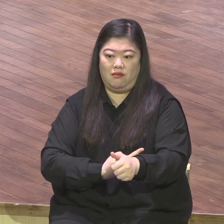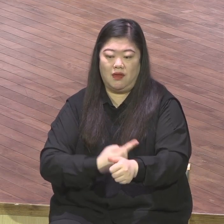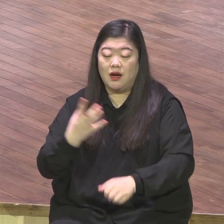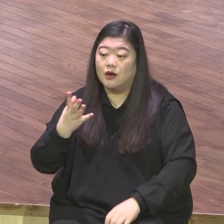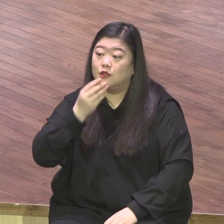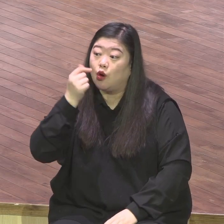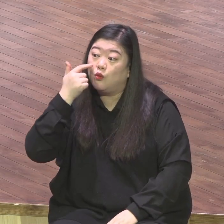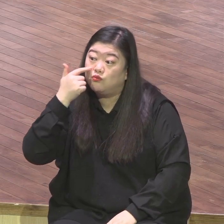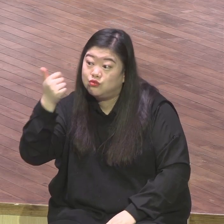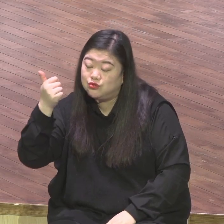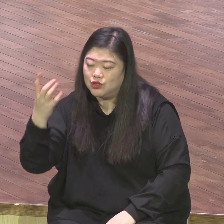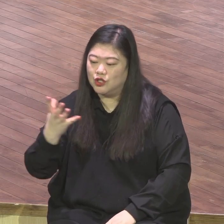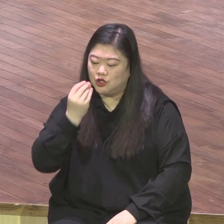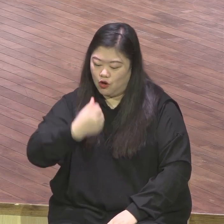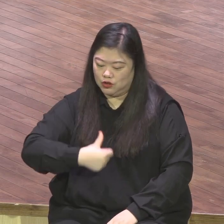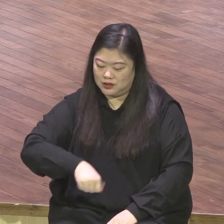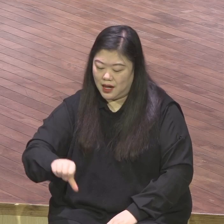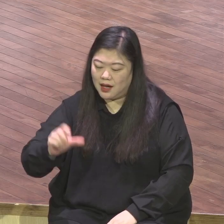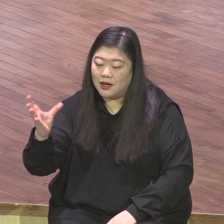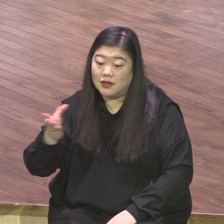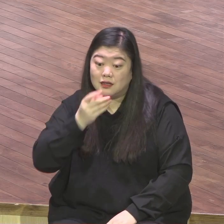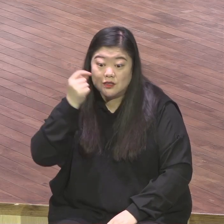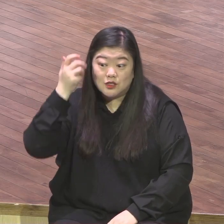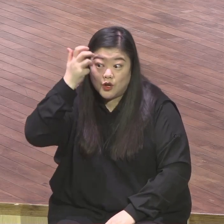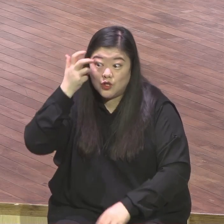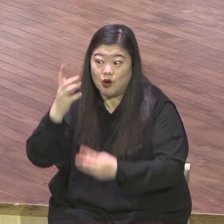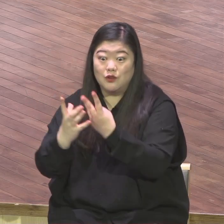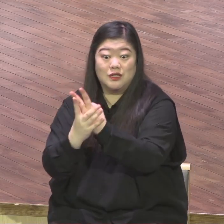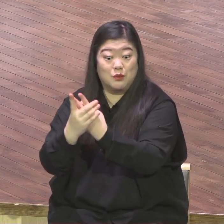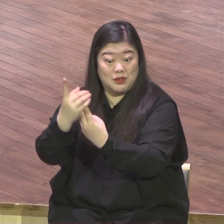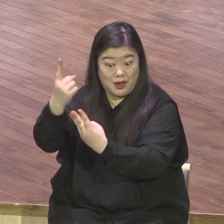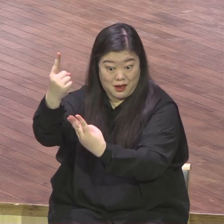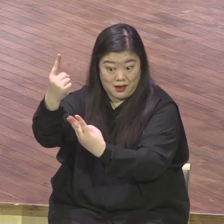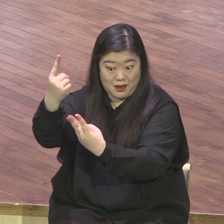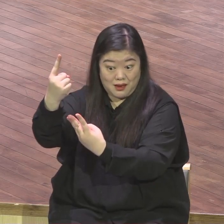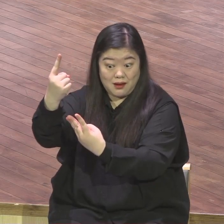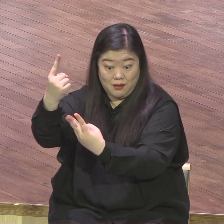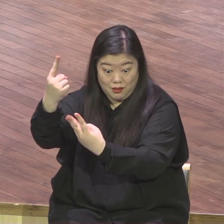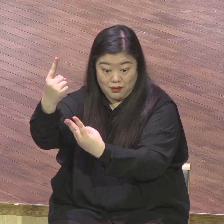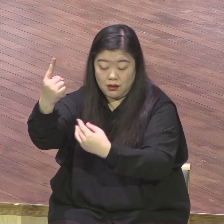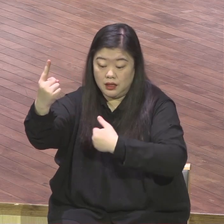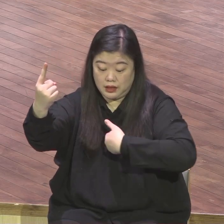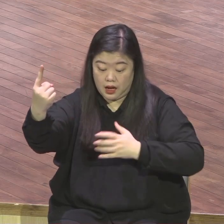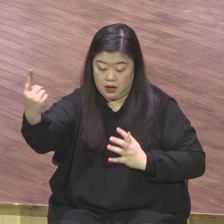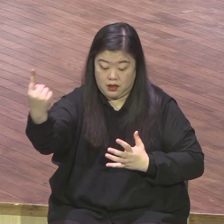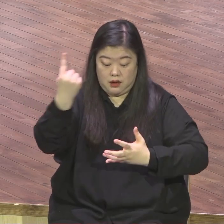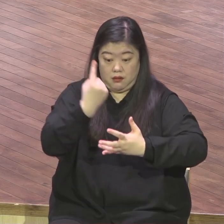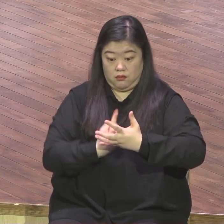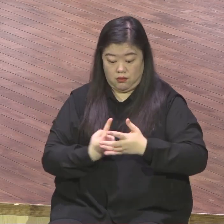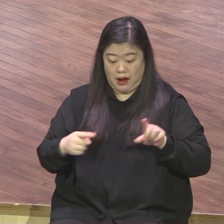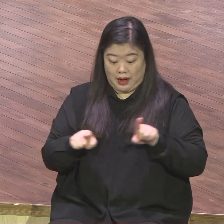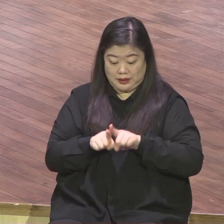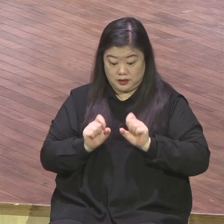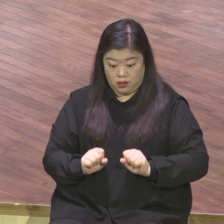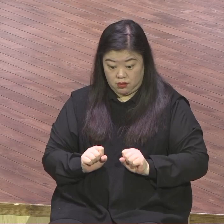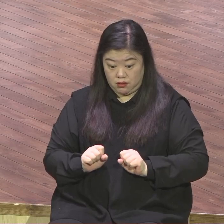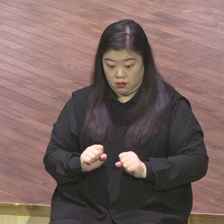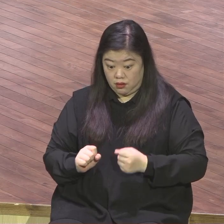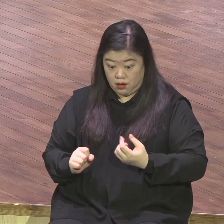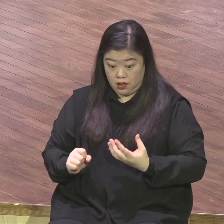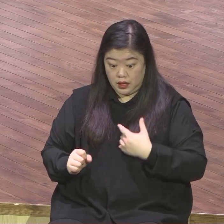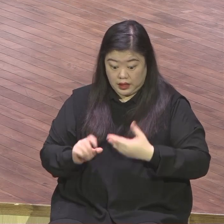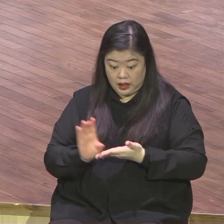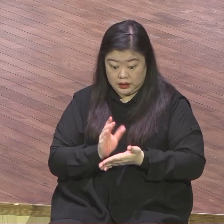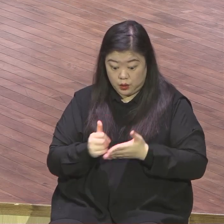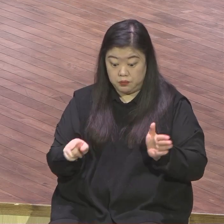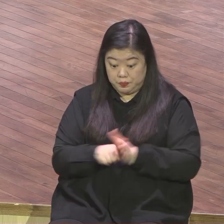이 삼위일체가 천지를 창조하시고 서로 의논해 가면서 우리가 우리 모양대로 우리가 사람을 만들고 우리가 좀